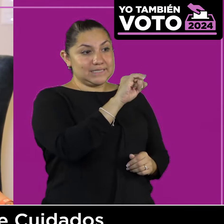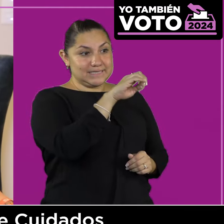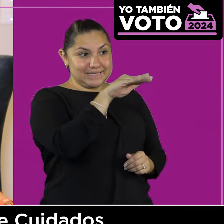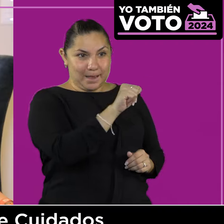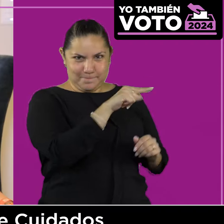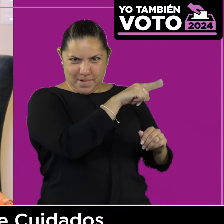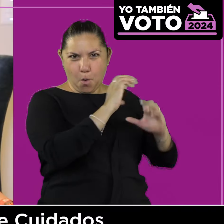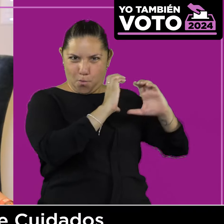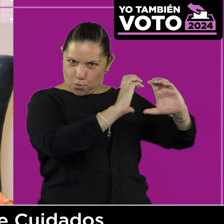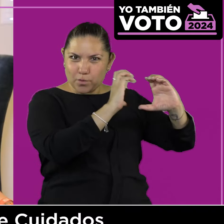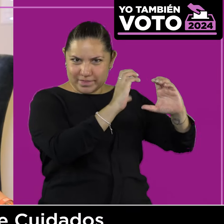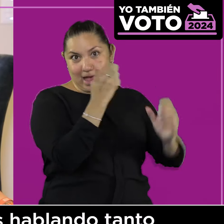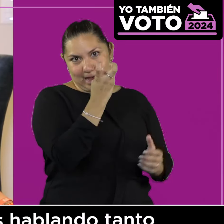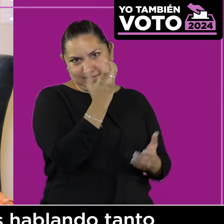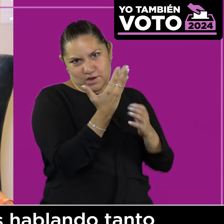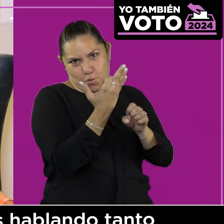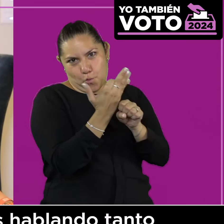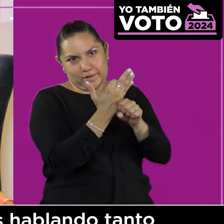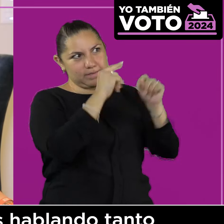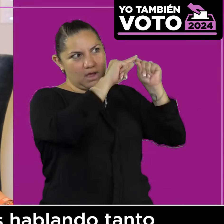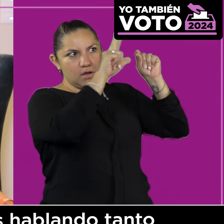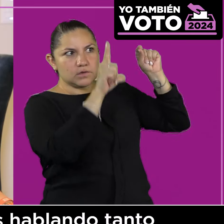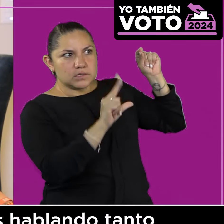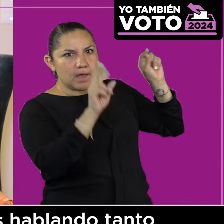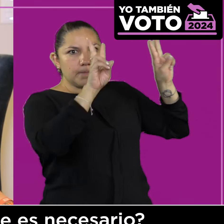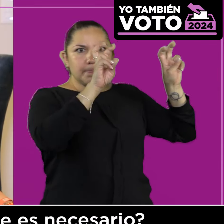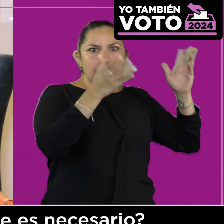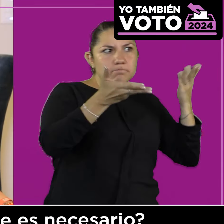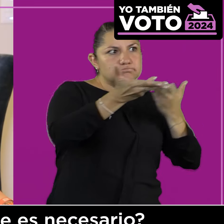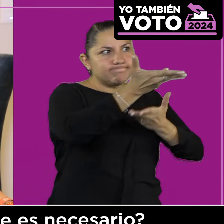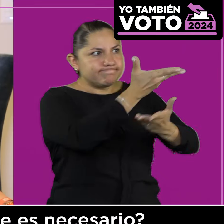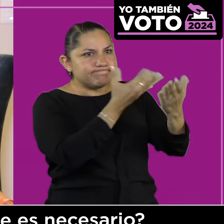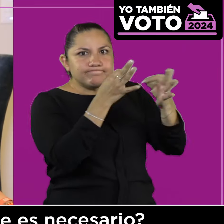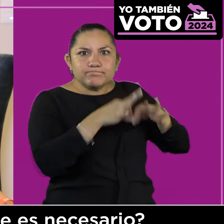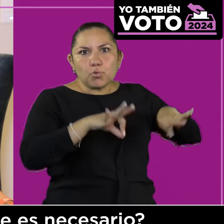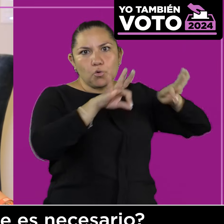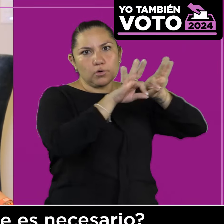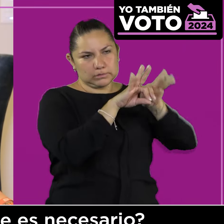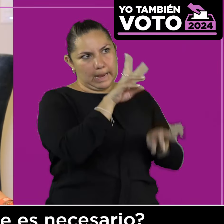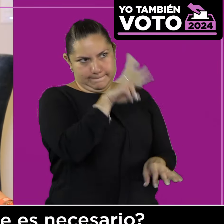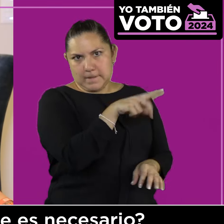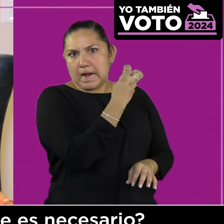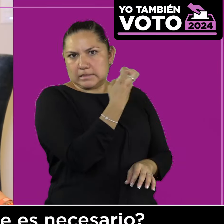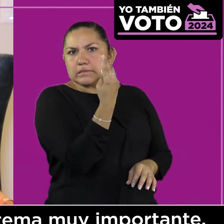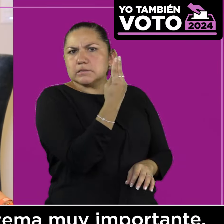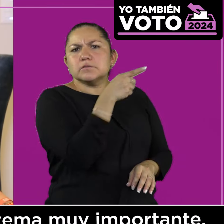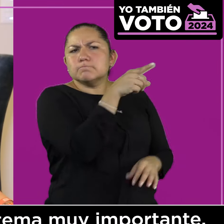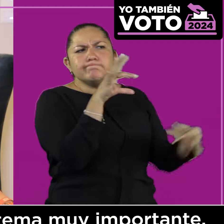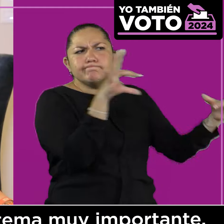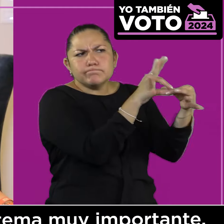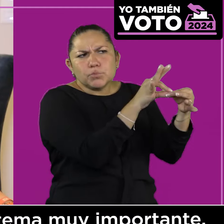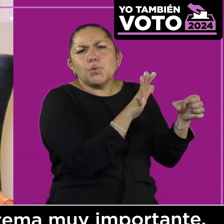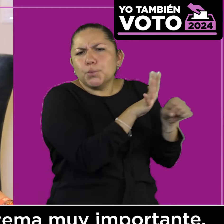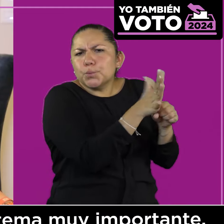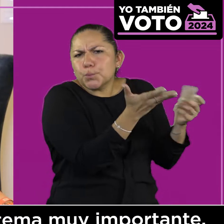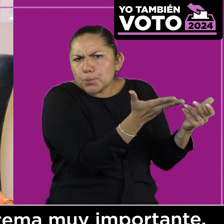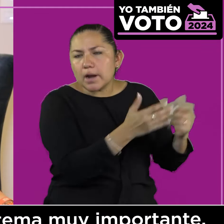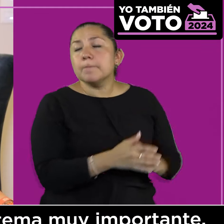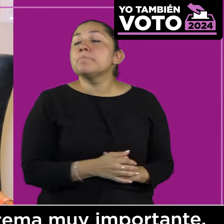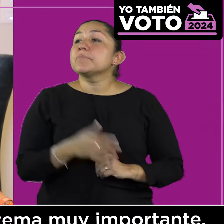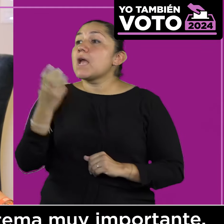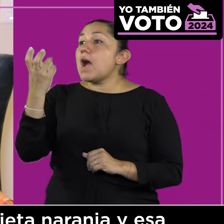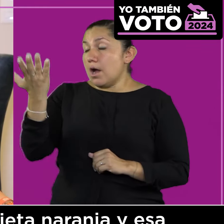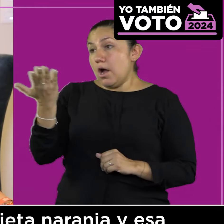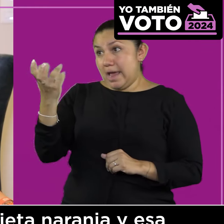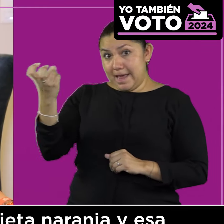el sistema de cuidados del que estamos hablando tanto en el país y que es necesario sí fíjate que hay un